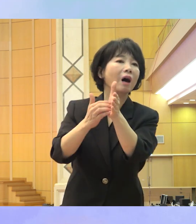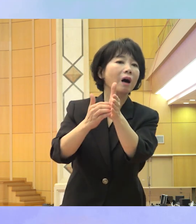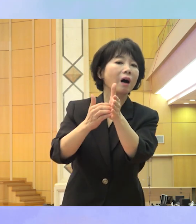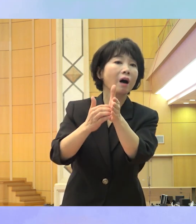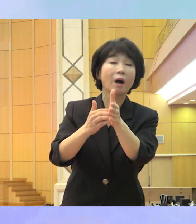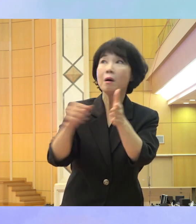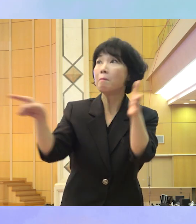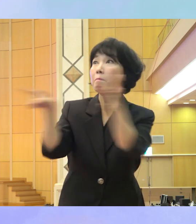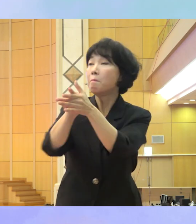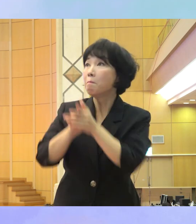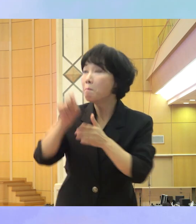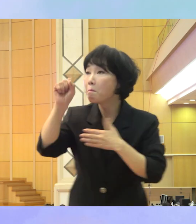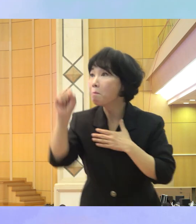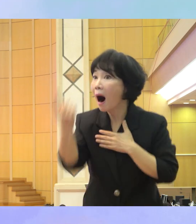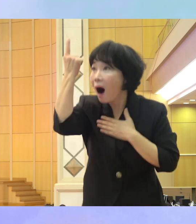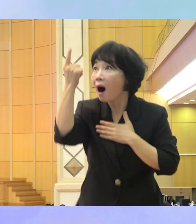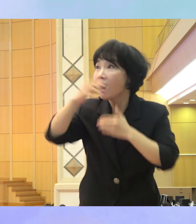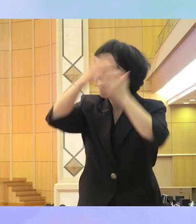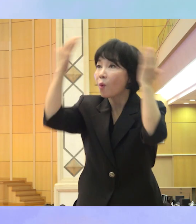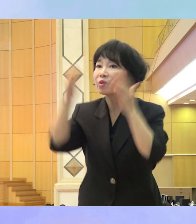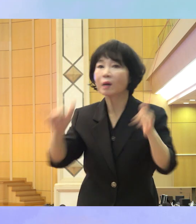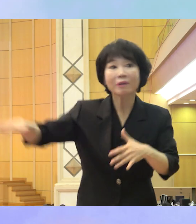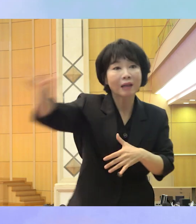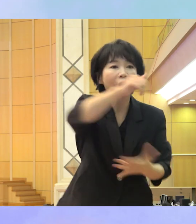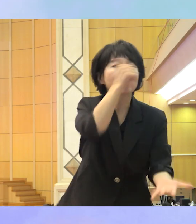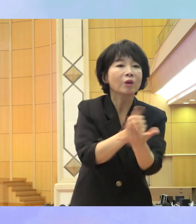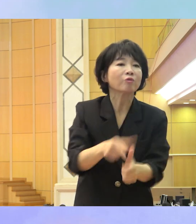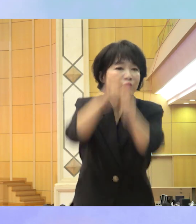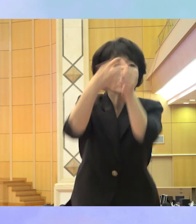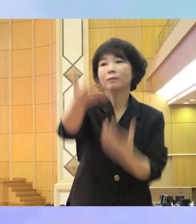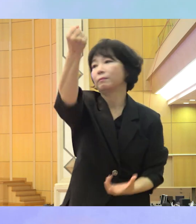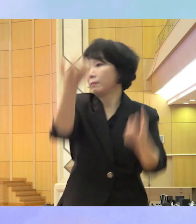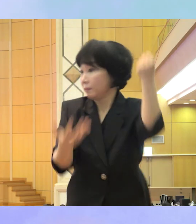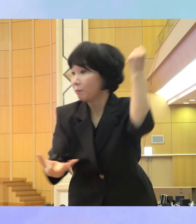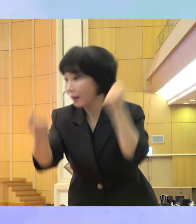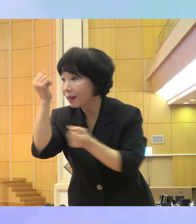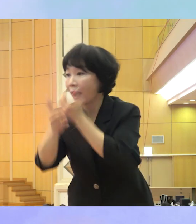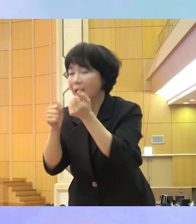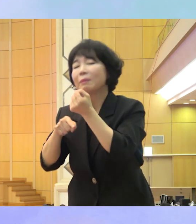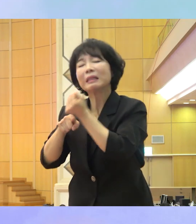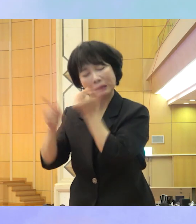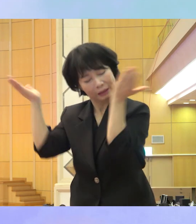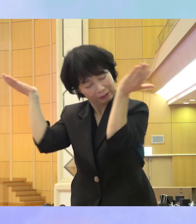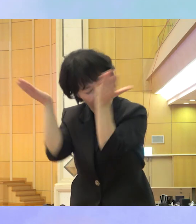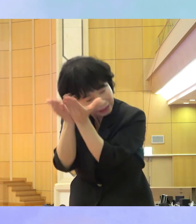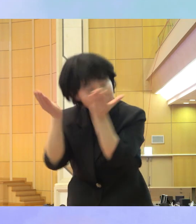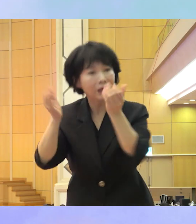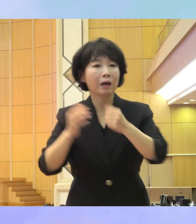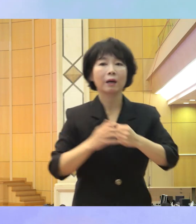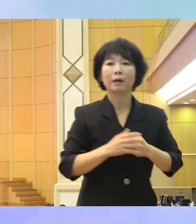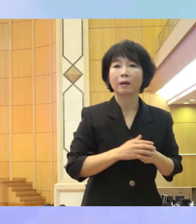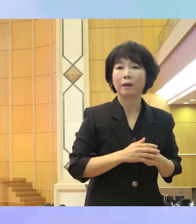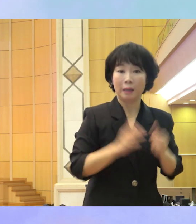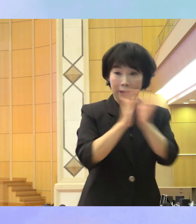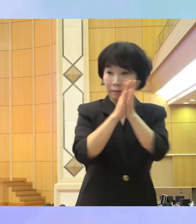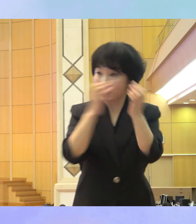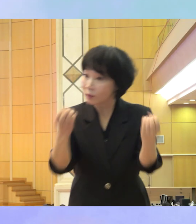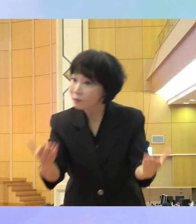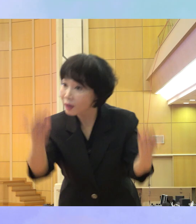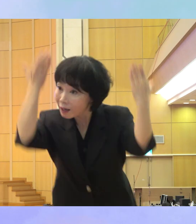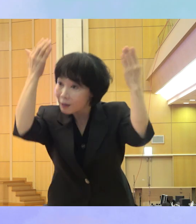그렇게 믿음으로 말미암아 모든 사람들이 구원받게 하는 것이 하나님의 뜻인 것입니다.